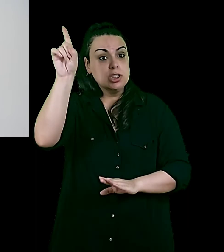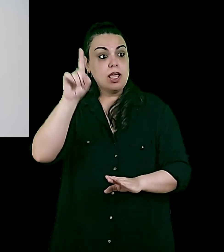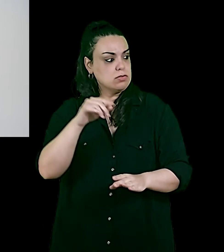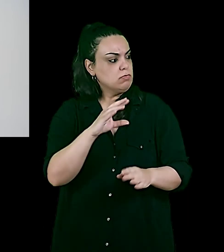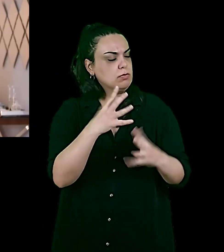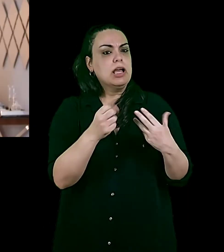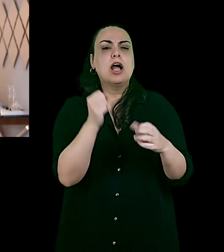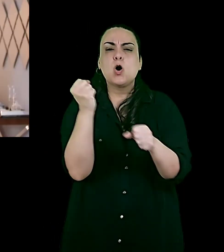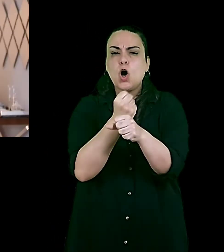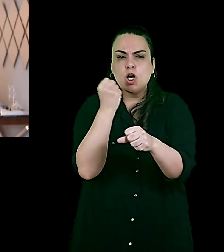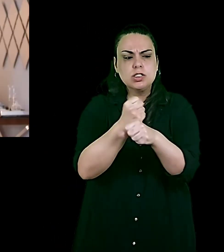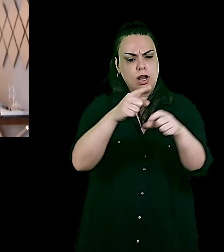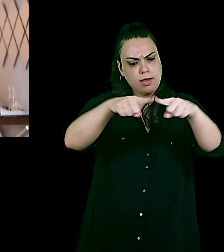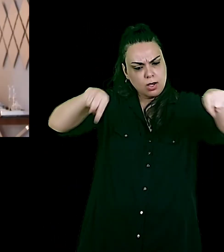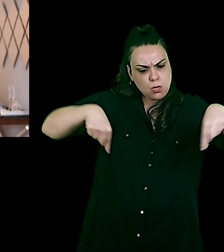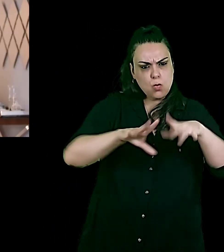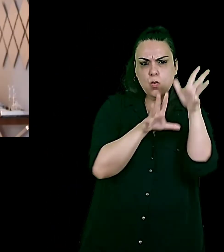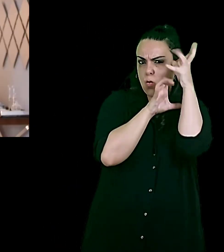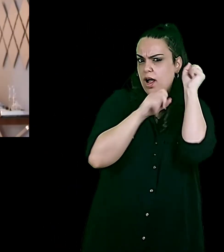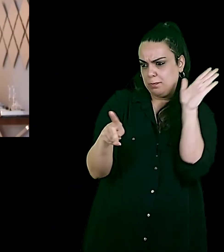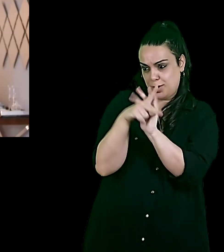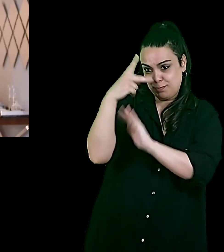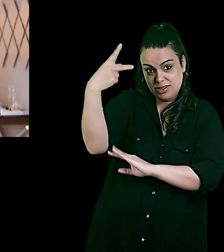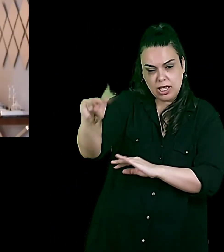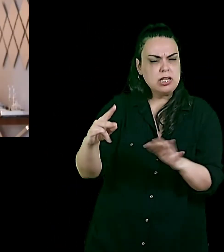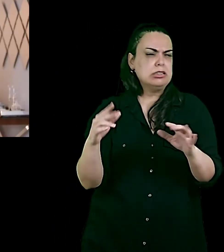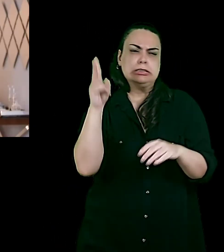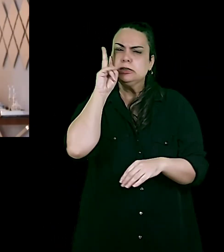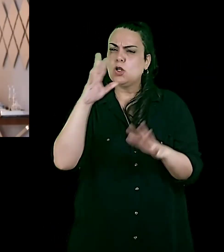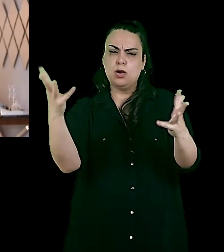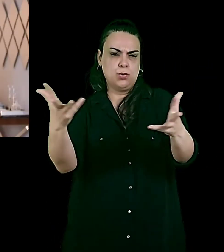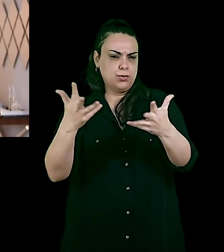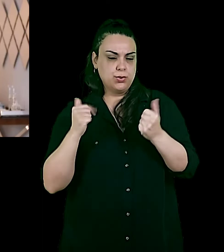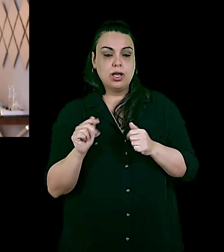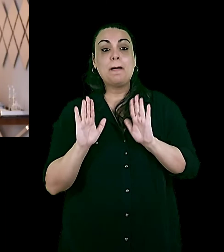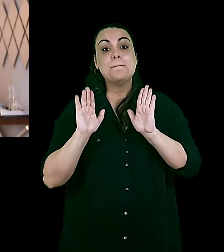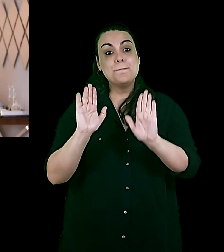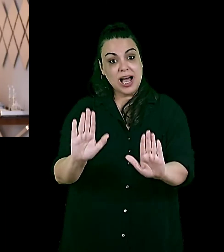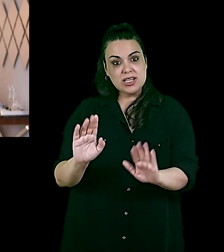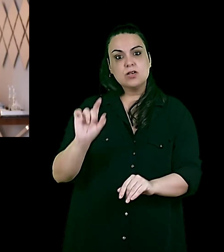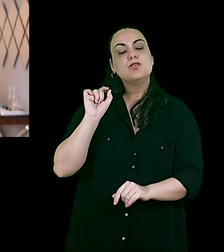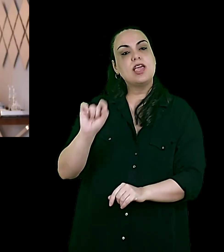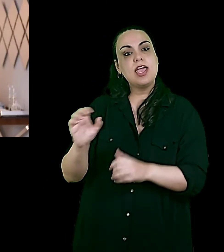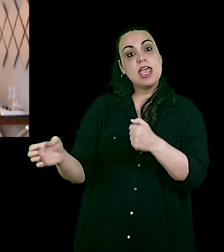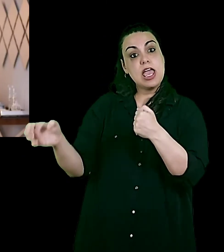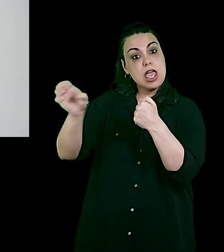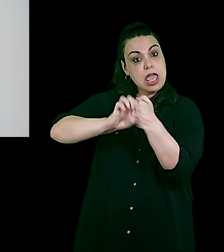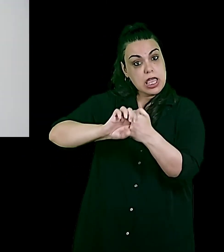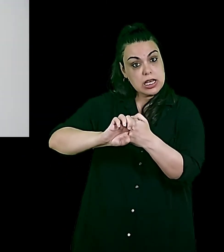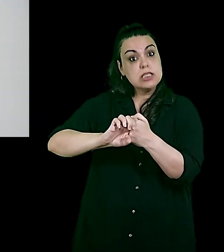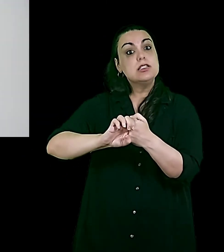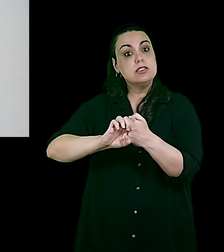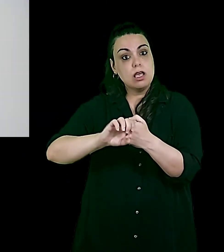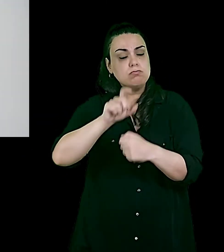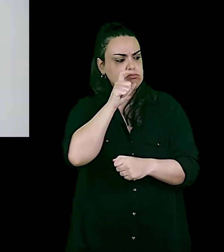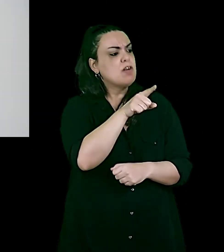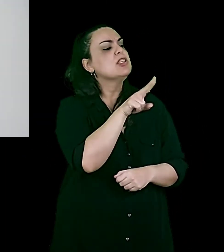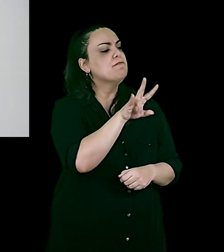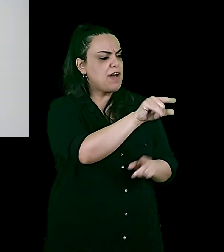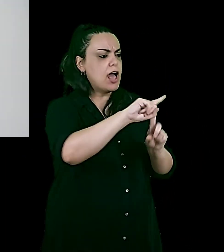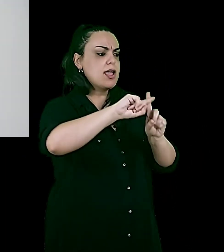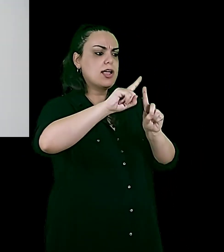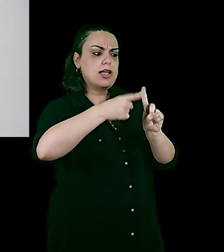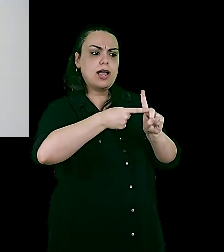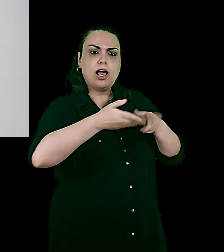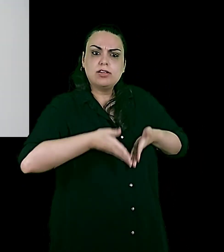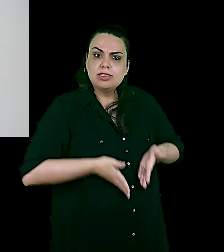sua casa. É uma história maravilhosa, mas aonde eu quero chegar? Ela recebe uma promessa. Eliseu declara que ela vai gerar e